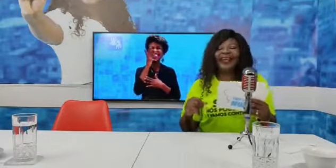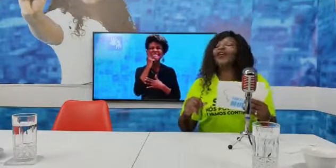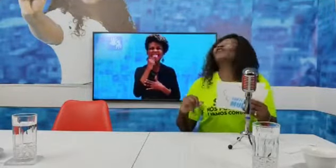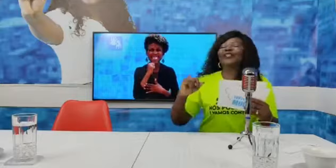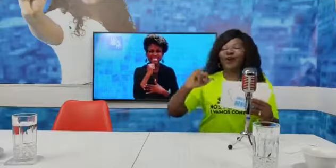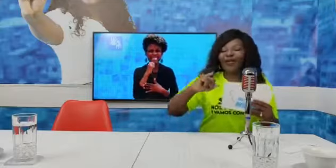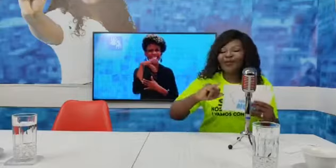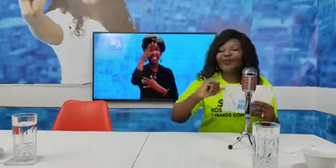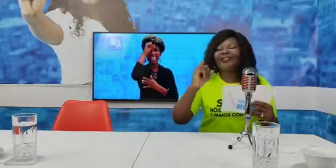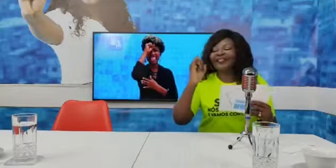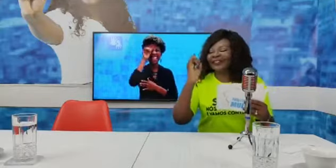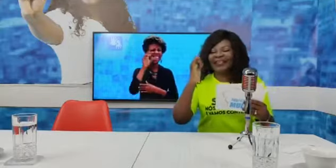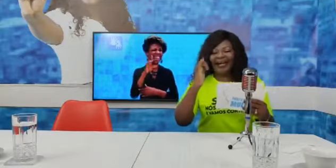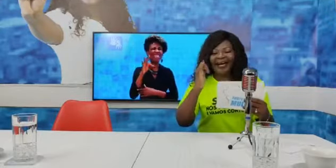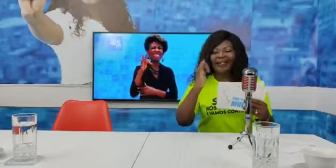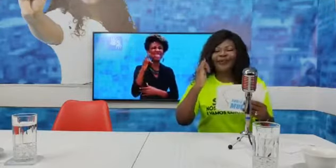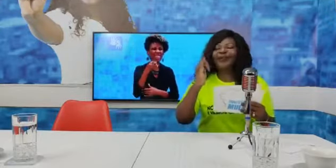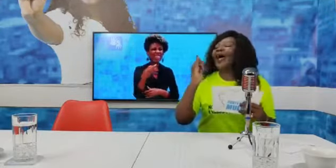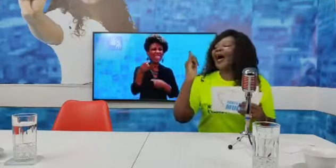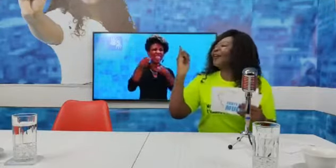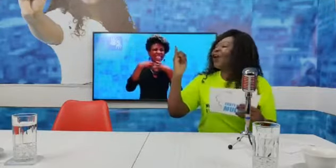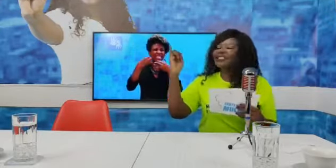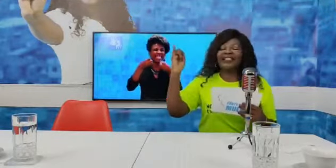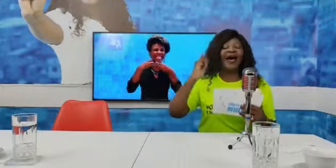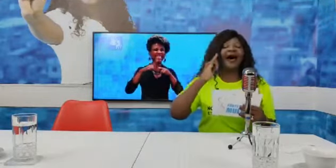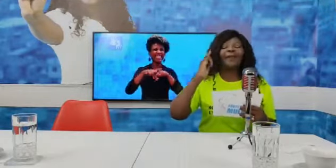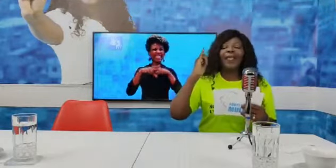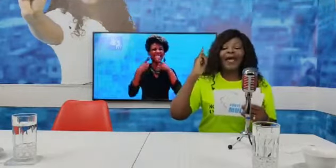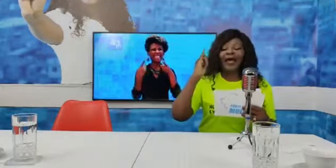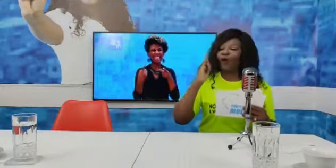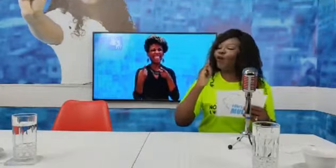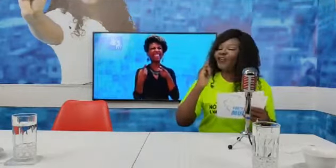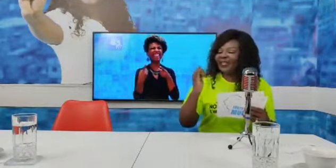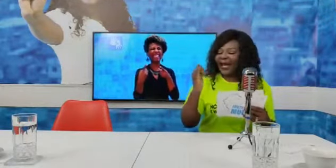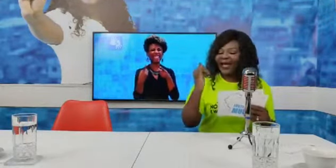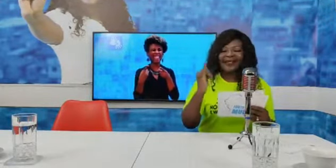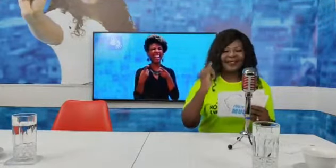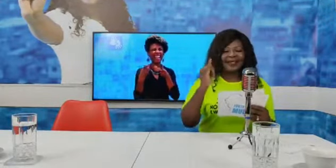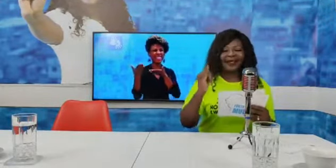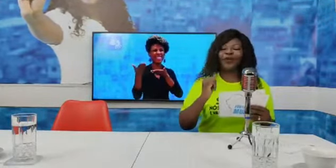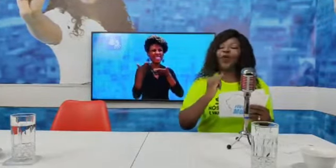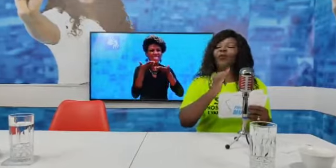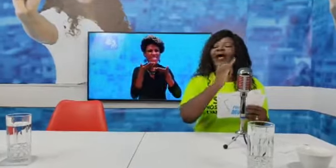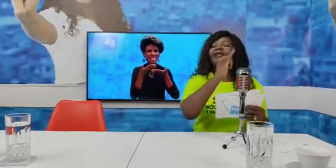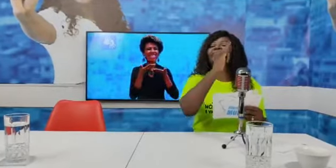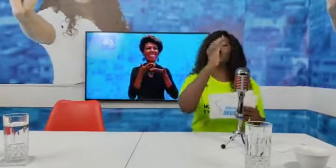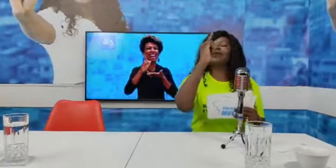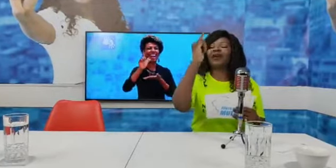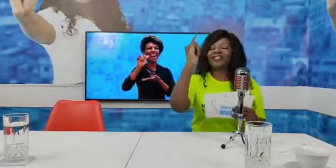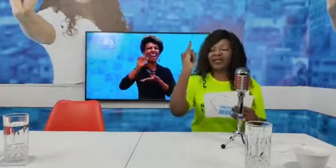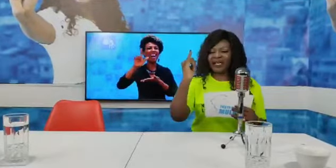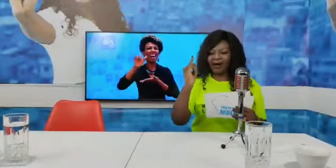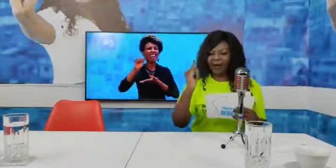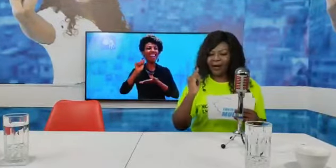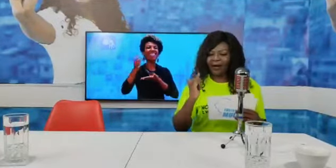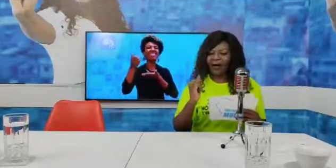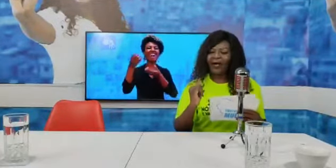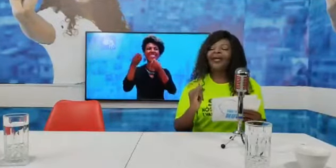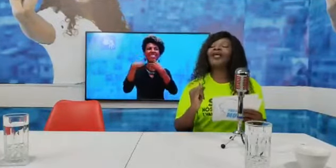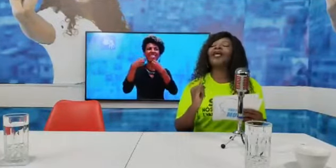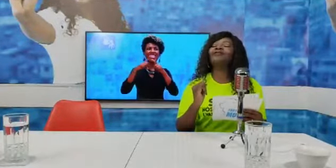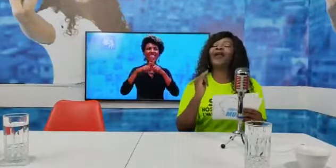aprender. Foi todo mundo ensinando, a nossa convidada ensinando como é que tem que fazer, mas